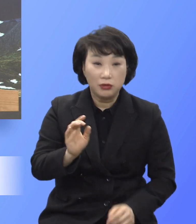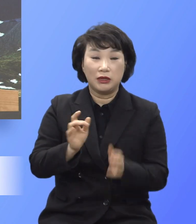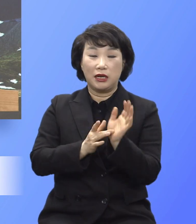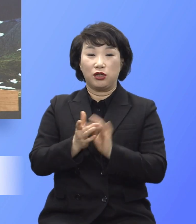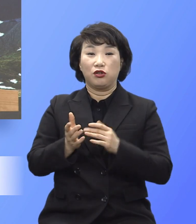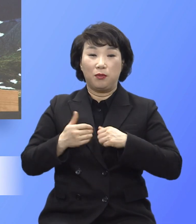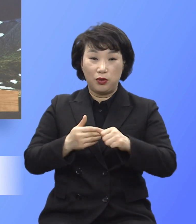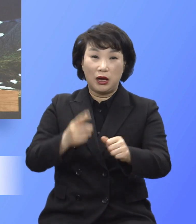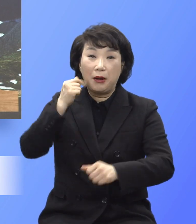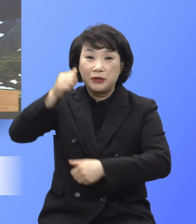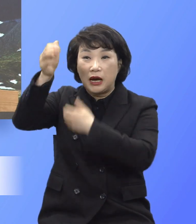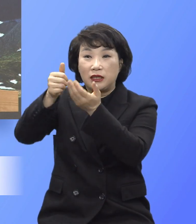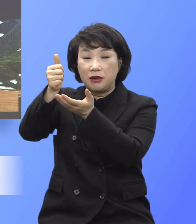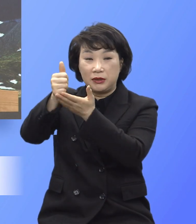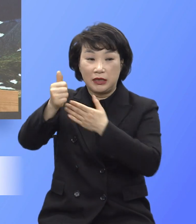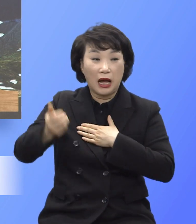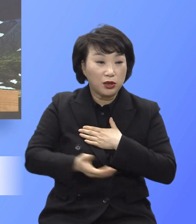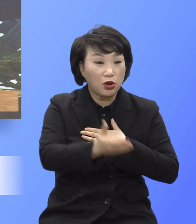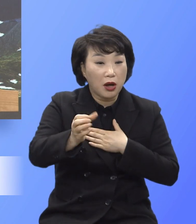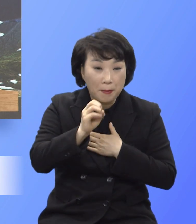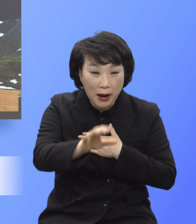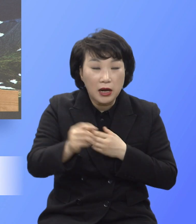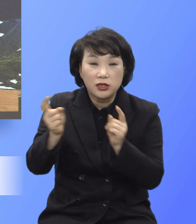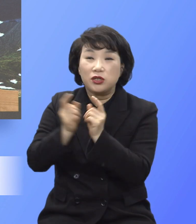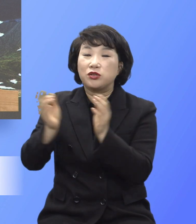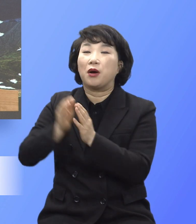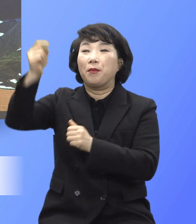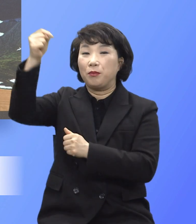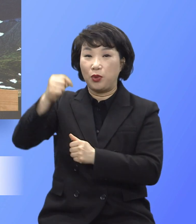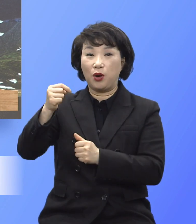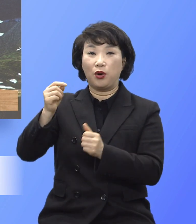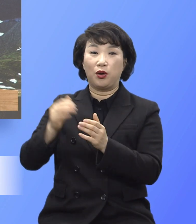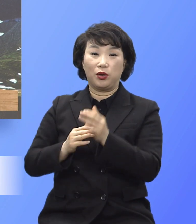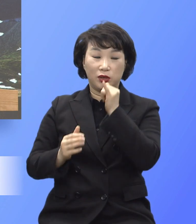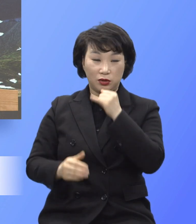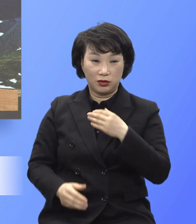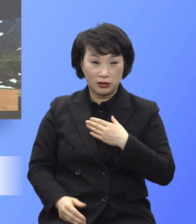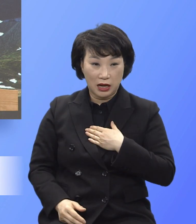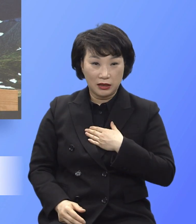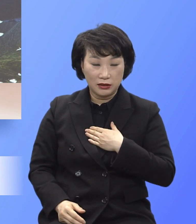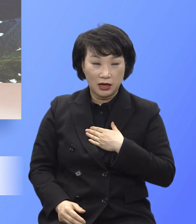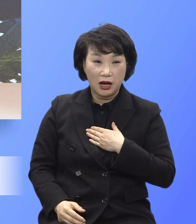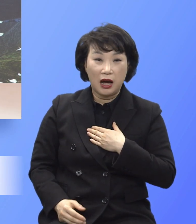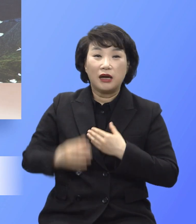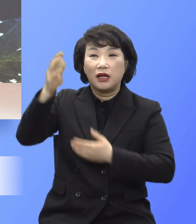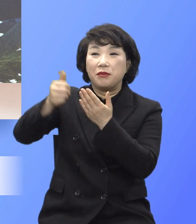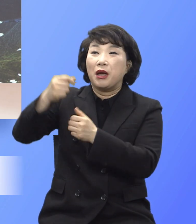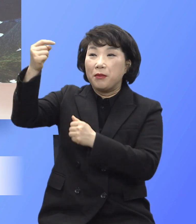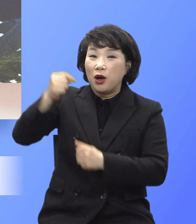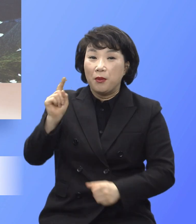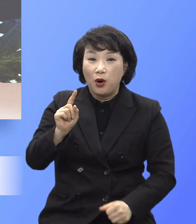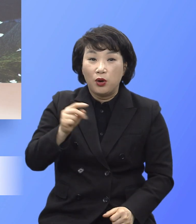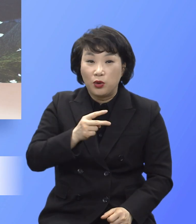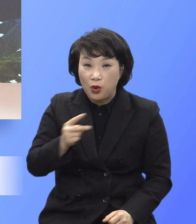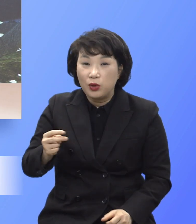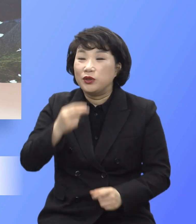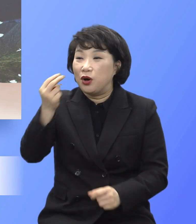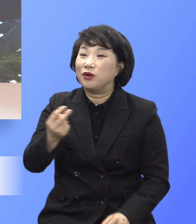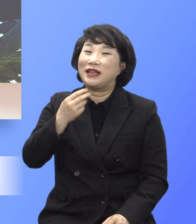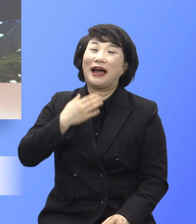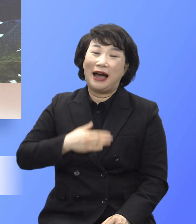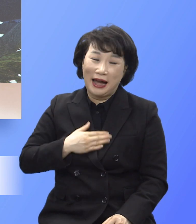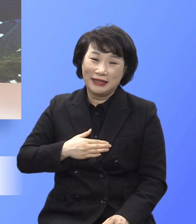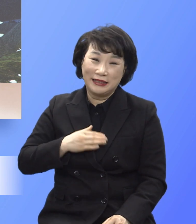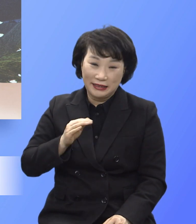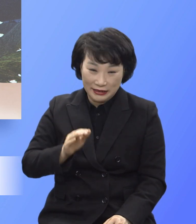보내신 아버지께서 나의 말할 것을 친히 명령하여 주셨으니 나는 그의 명령이